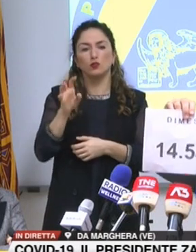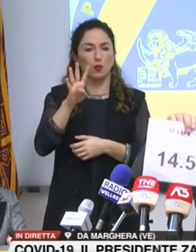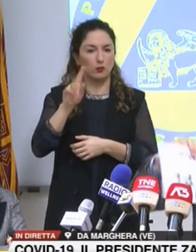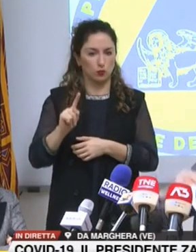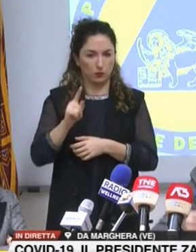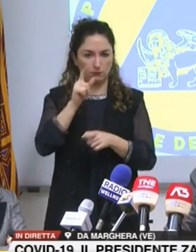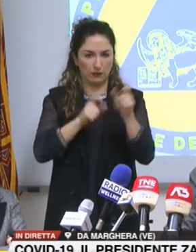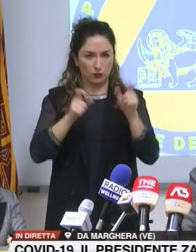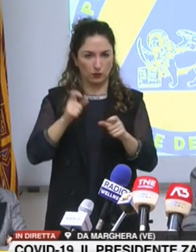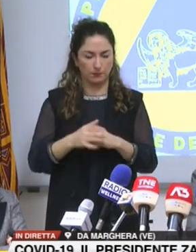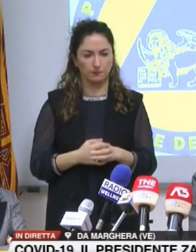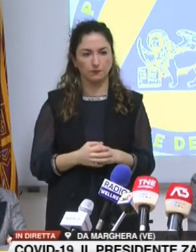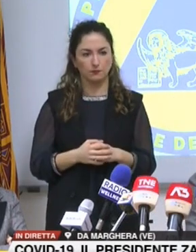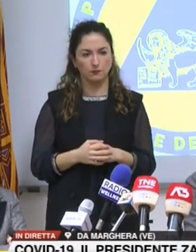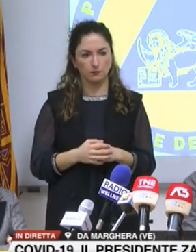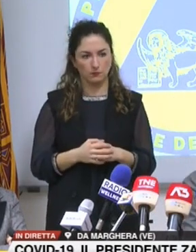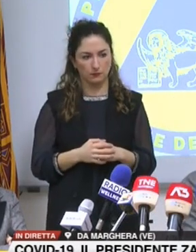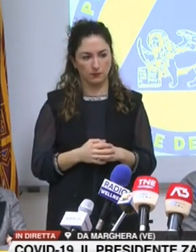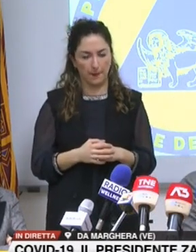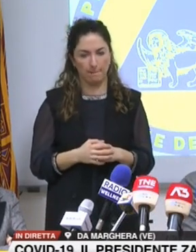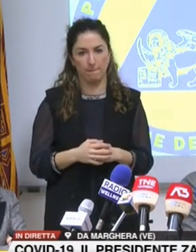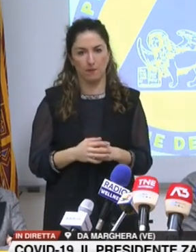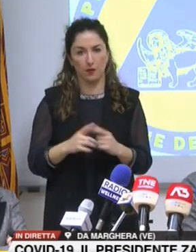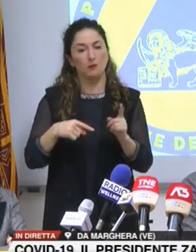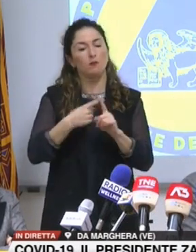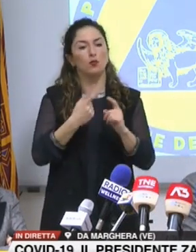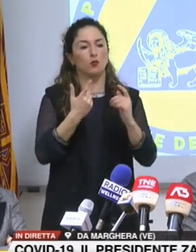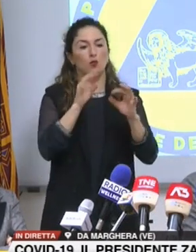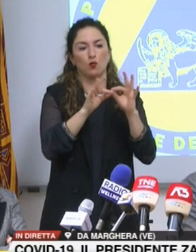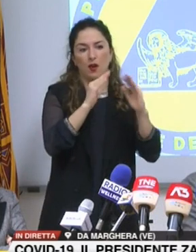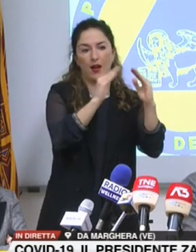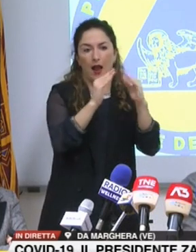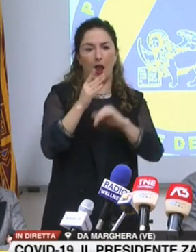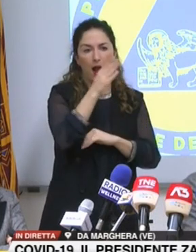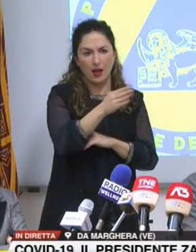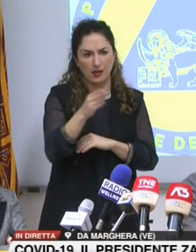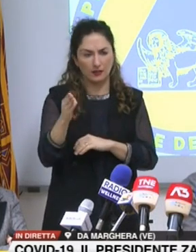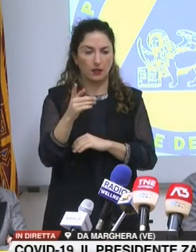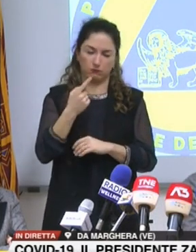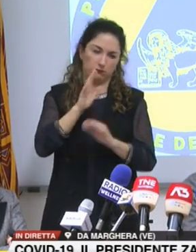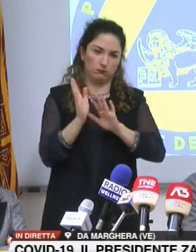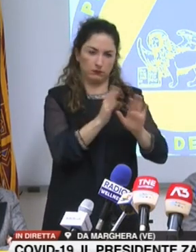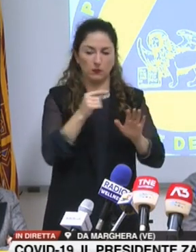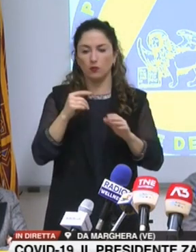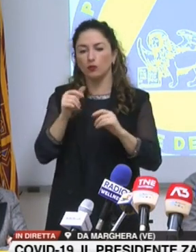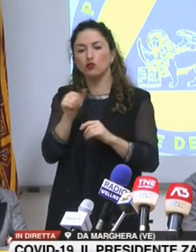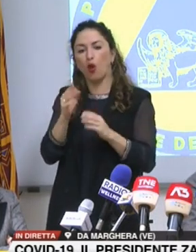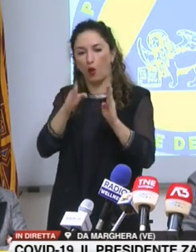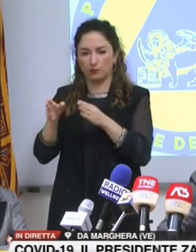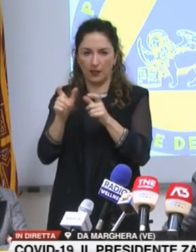14.541 persone. Oltre poi a tutto il tema del domiciliare, sul quale ovviamente qua stiamo parlando dell'ospedaliero.